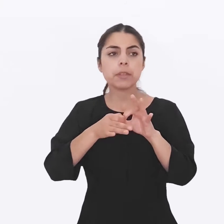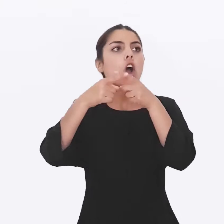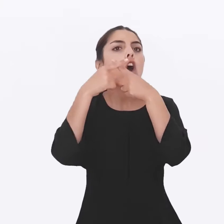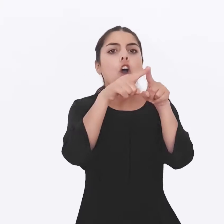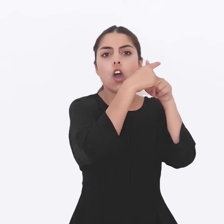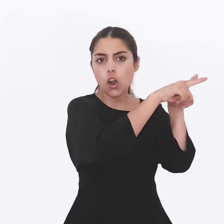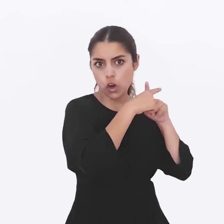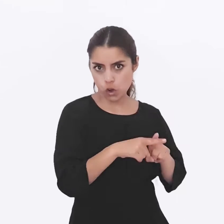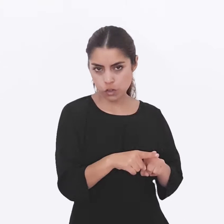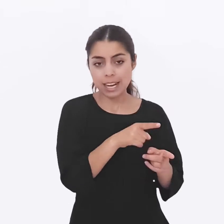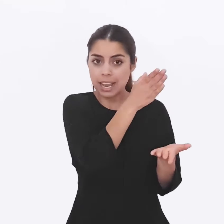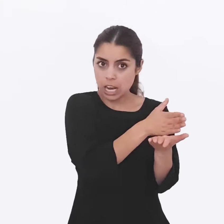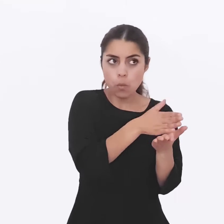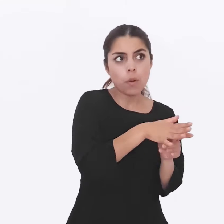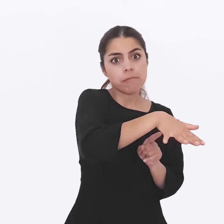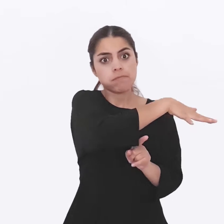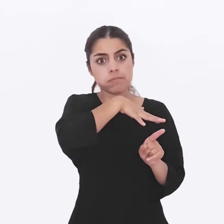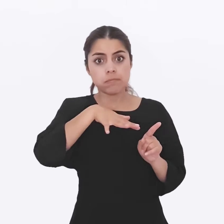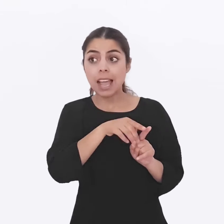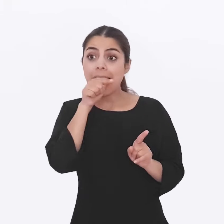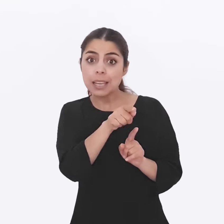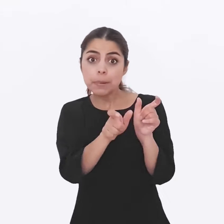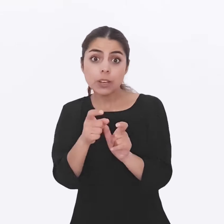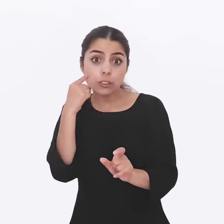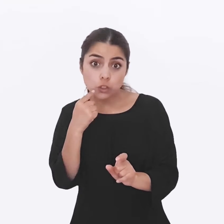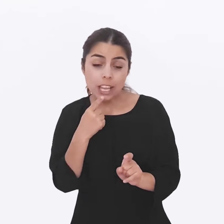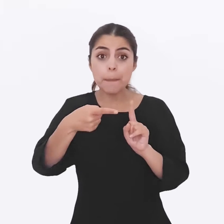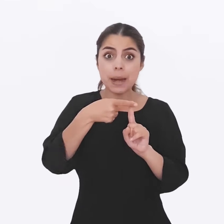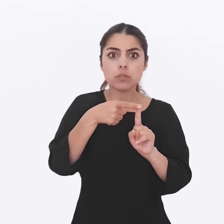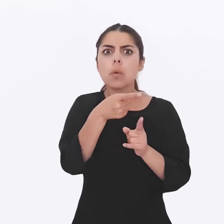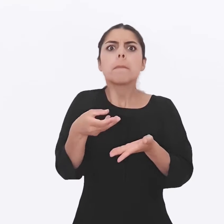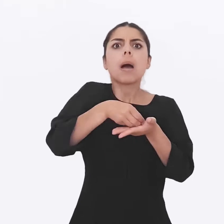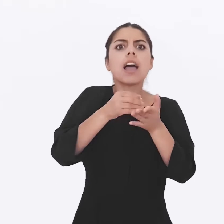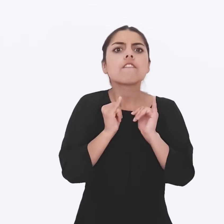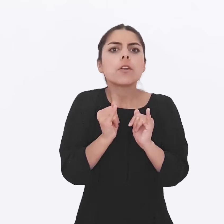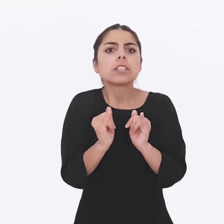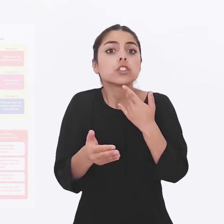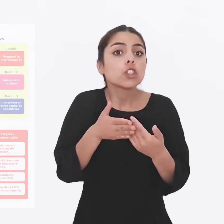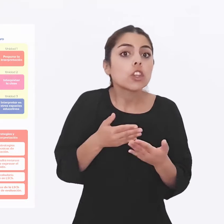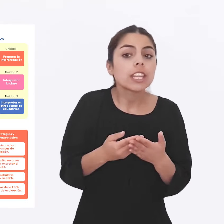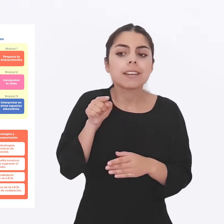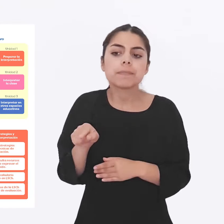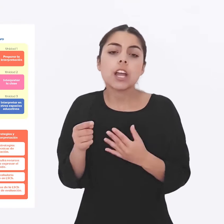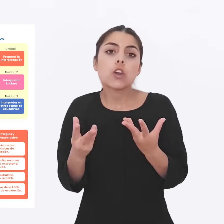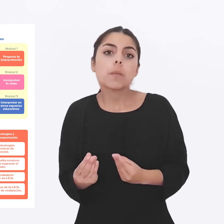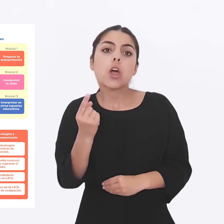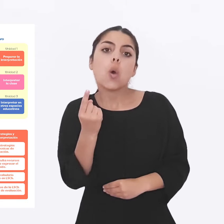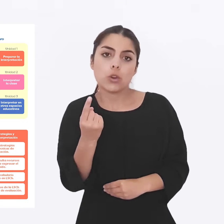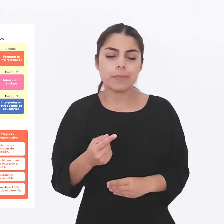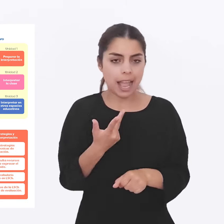otra referida a la interpretación en otras situaciones en el espacio escolar donde participan personas sordas. Más detalles del perfil y su contenido en